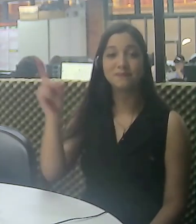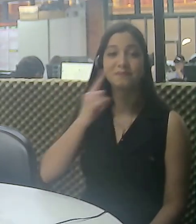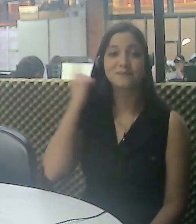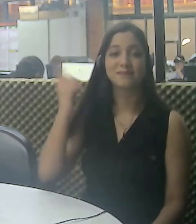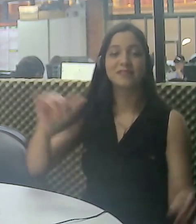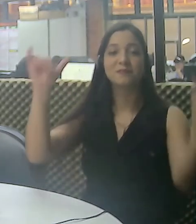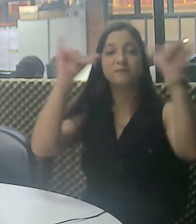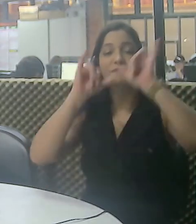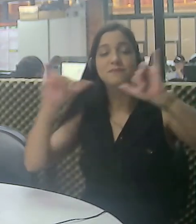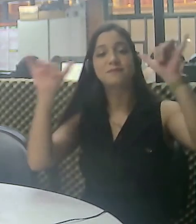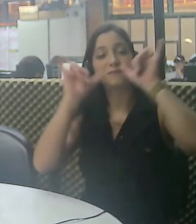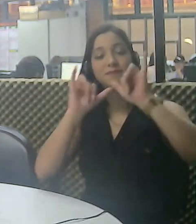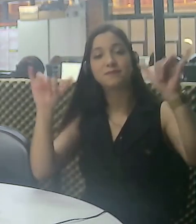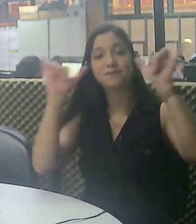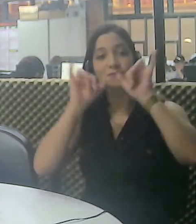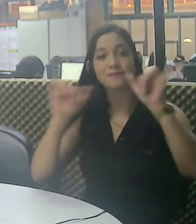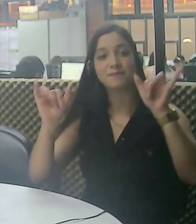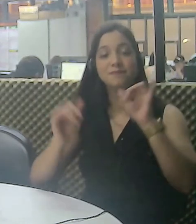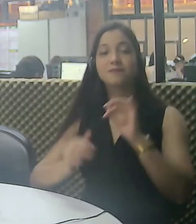Giro de